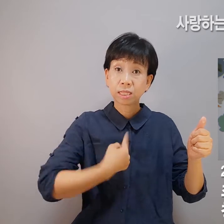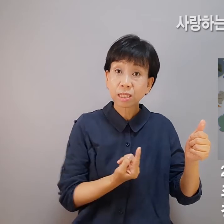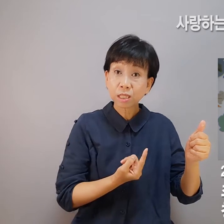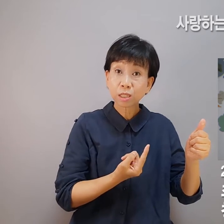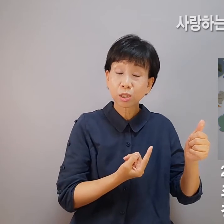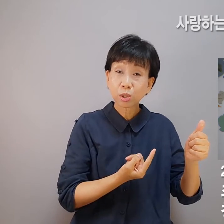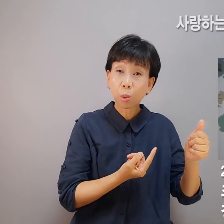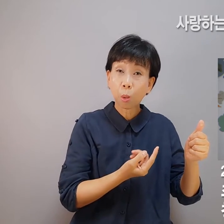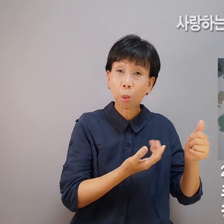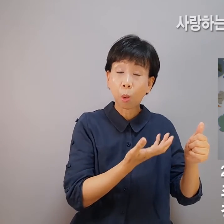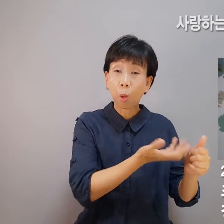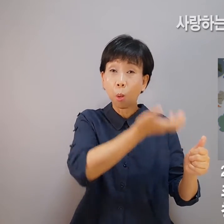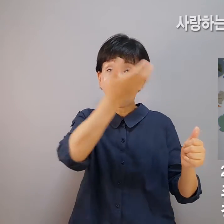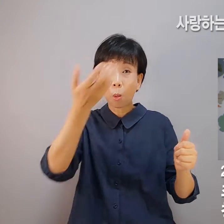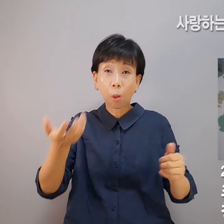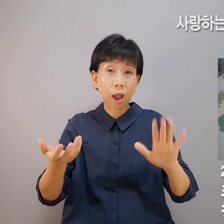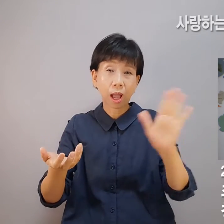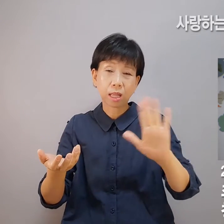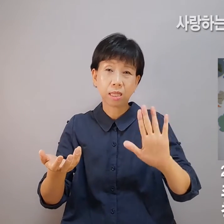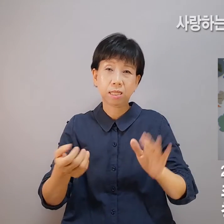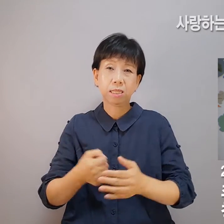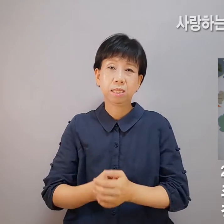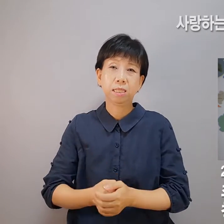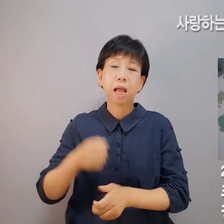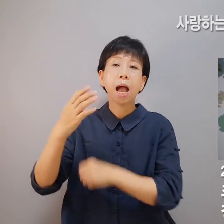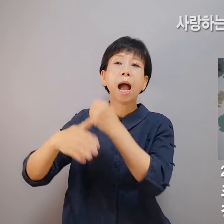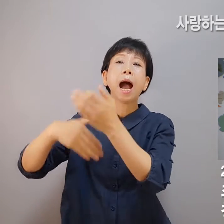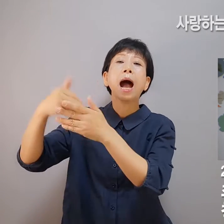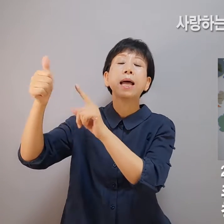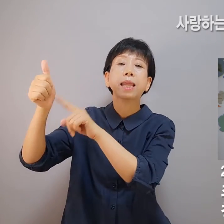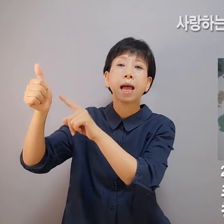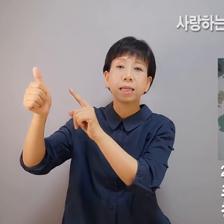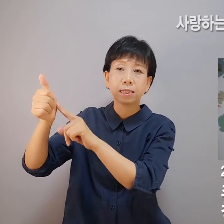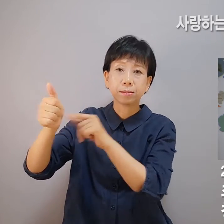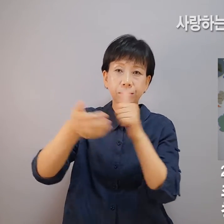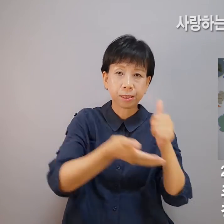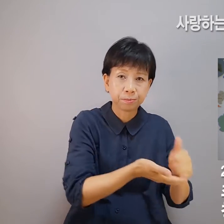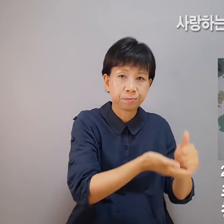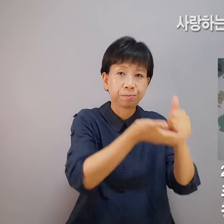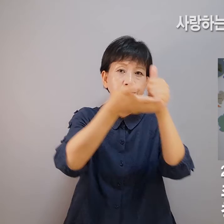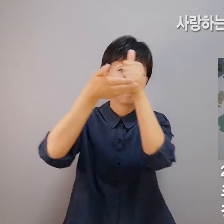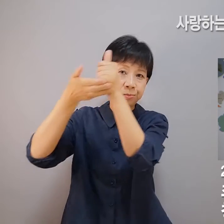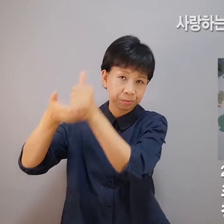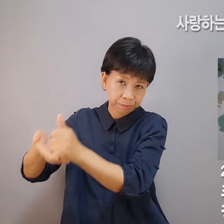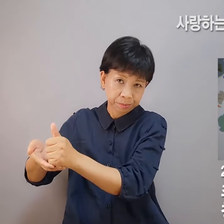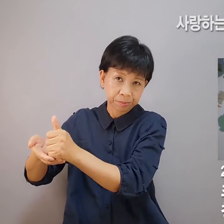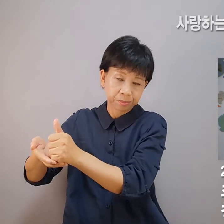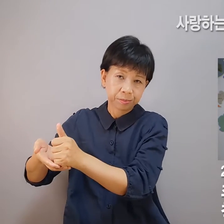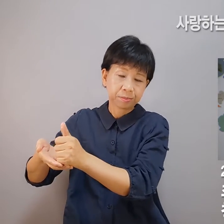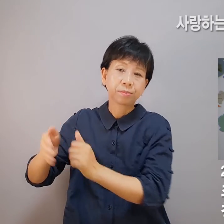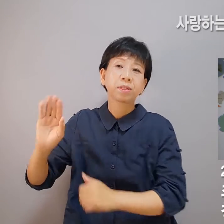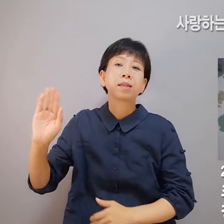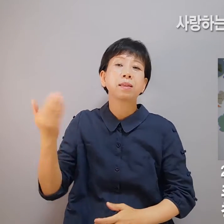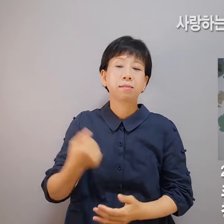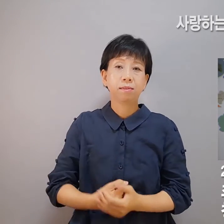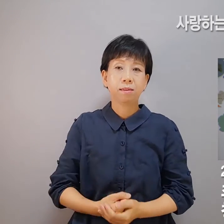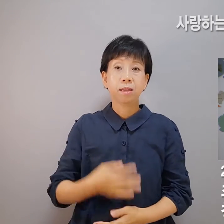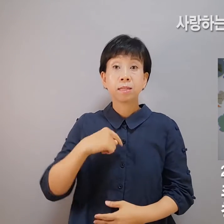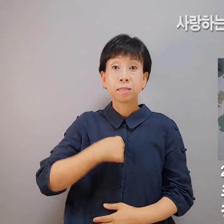누군가에 의해서 옮겨졌다는 겁니다. 에녹이 내가 저쪽으로 가야지 해서 간 게